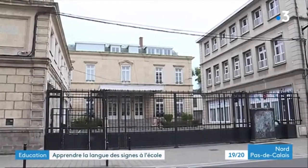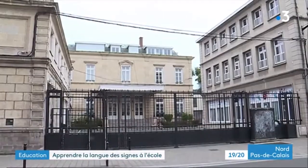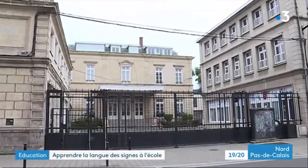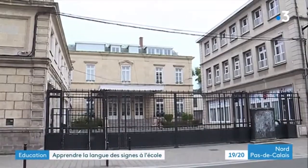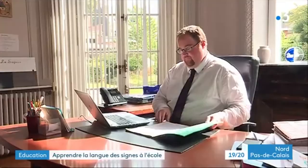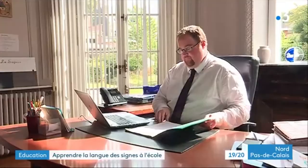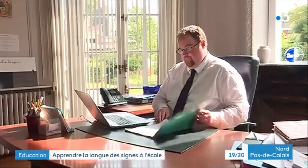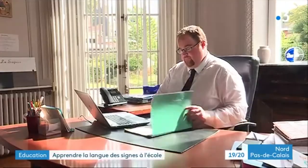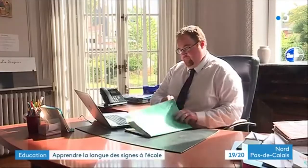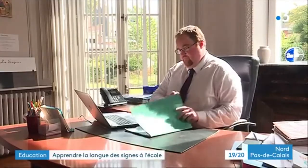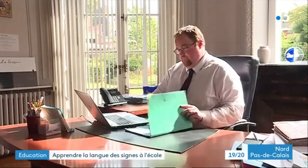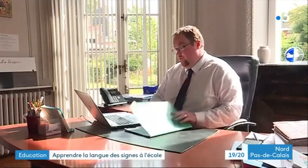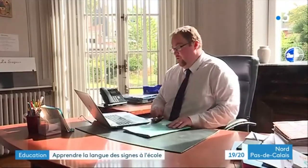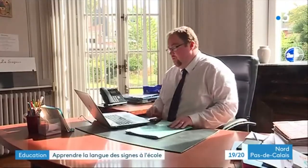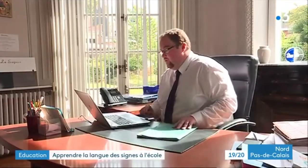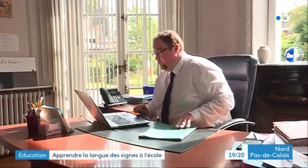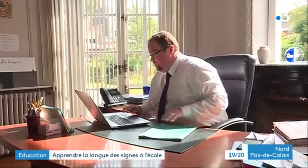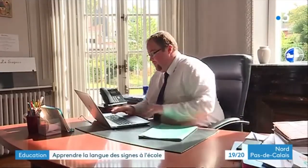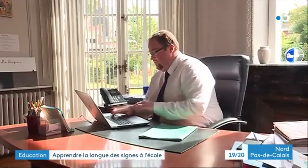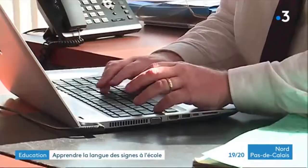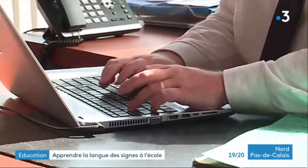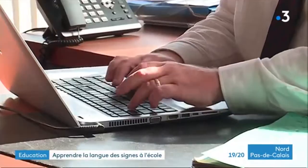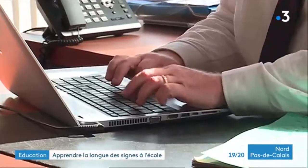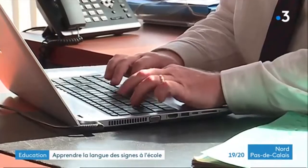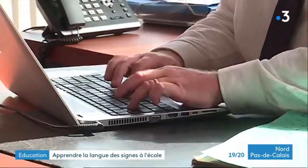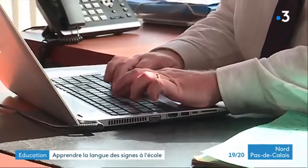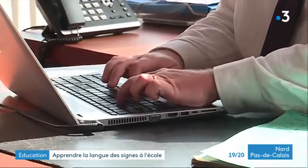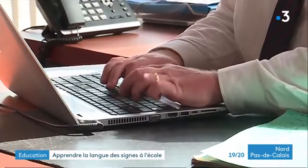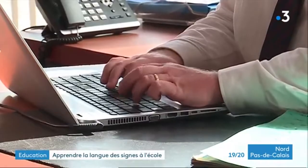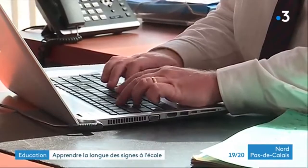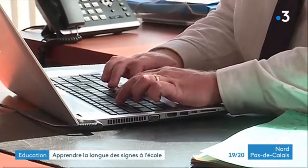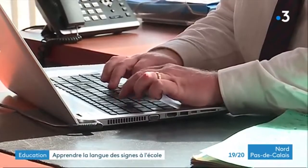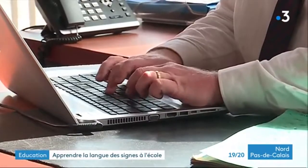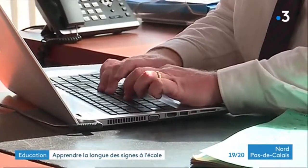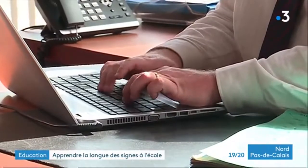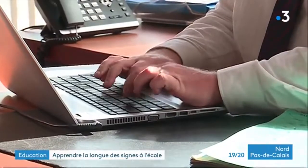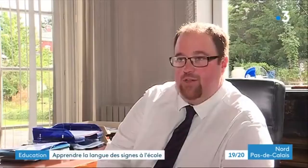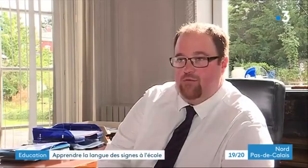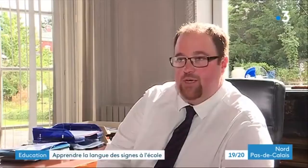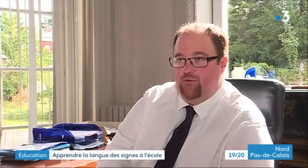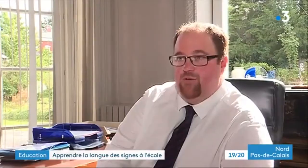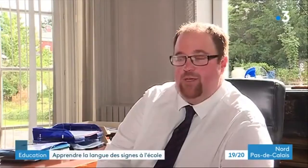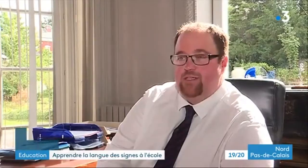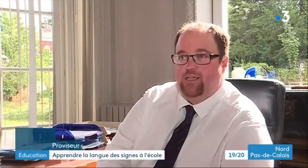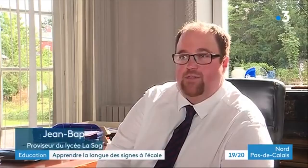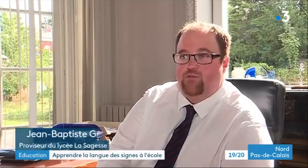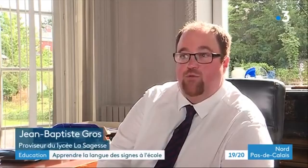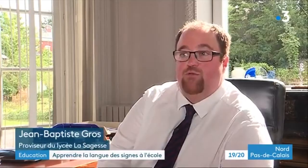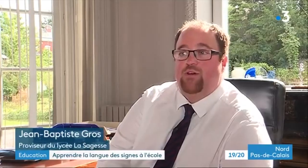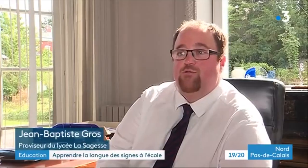lycée, enseigner la langue des signes paraissait une évidence. On a vraiment à cœur d'avoir et de former des élèves qui sont ouverts aux